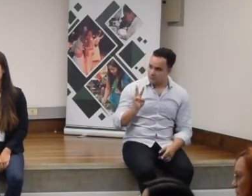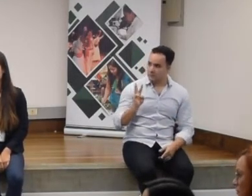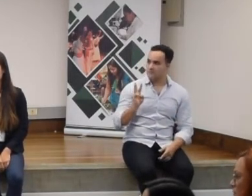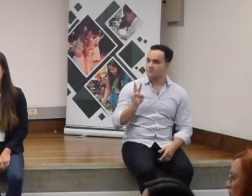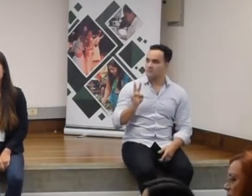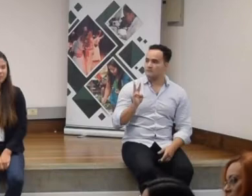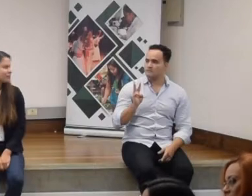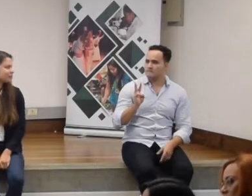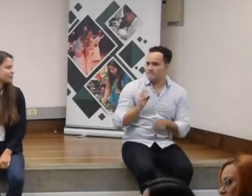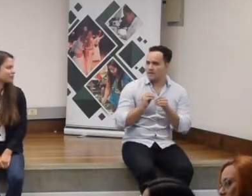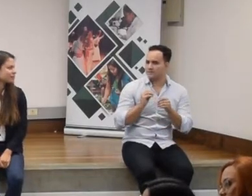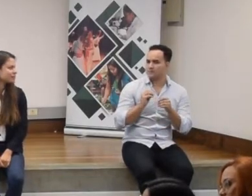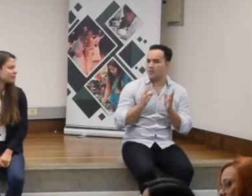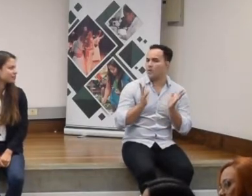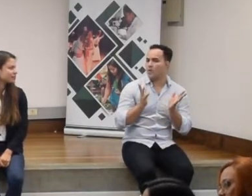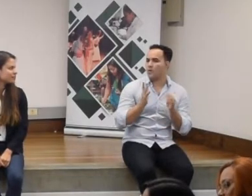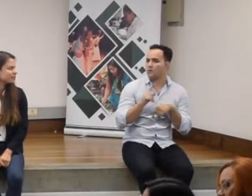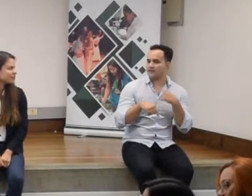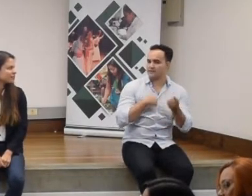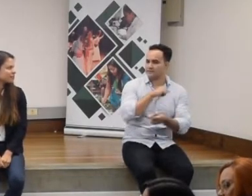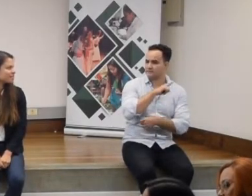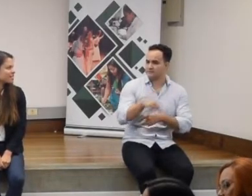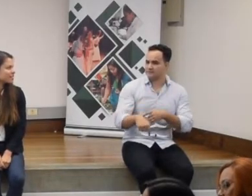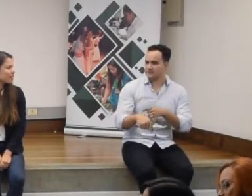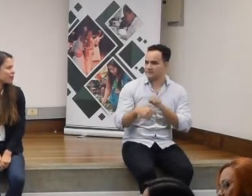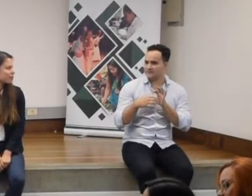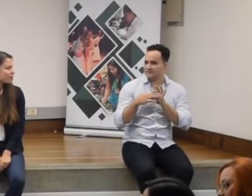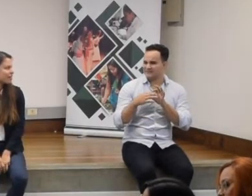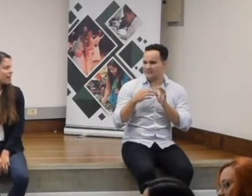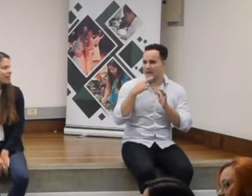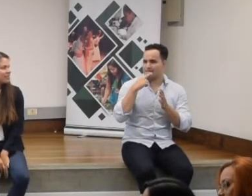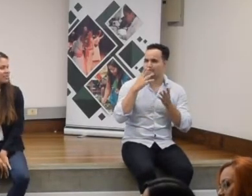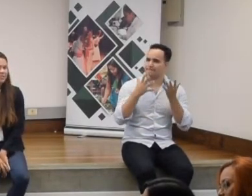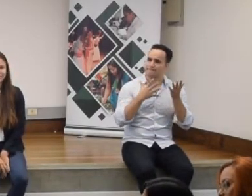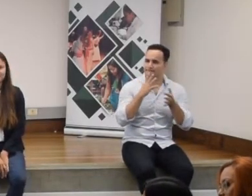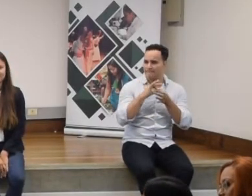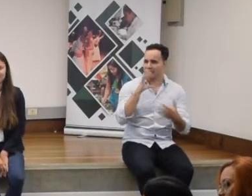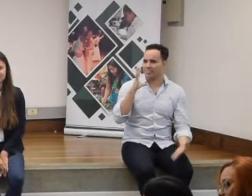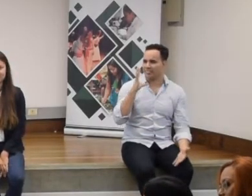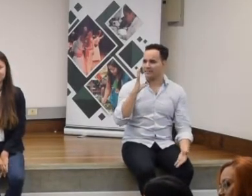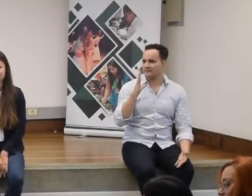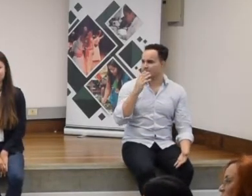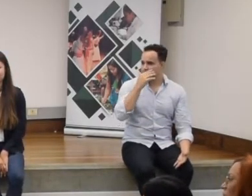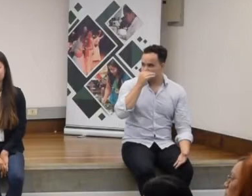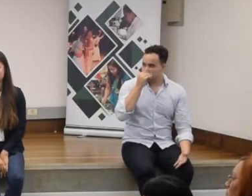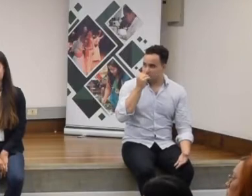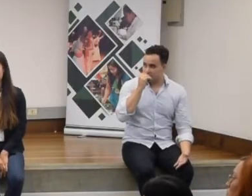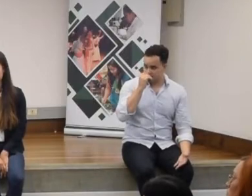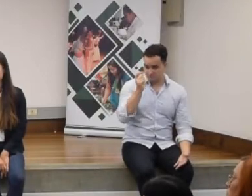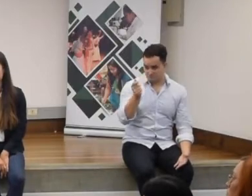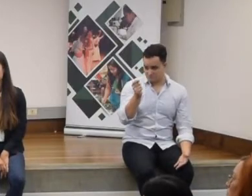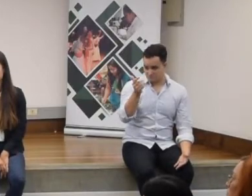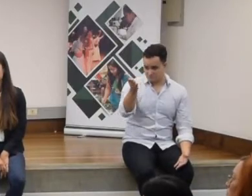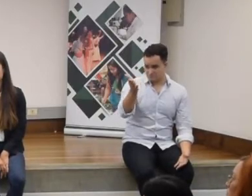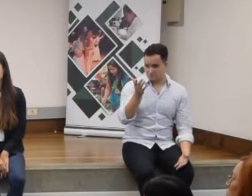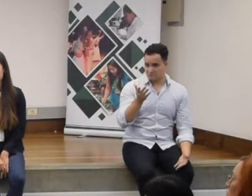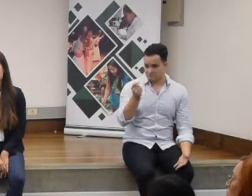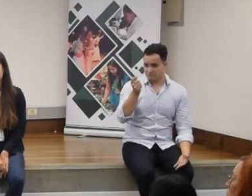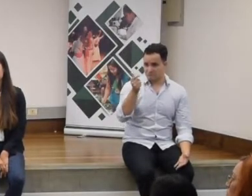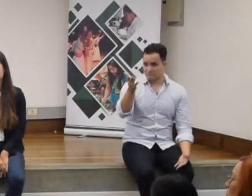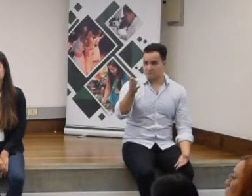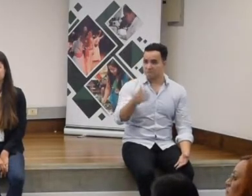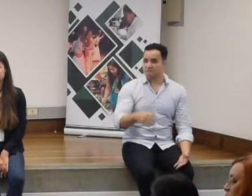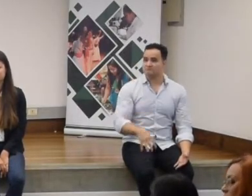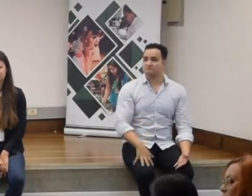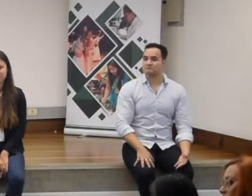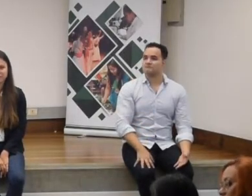conversa, o ahorita volvemos y con eso, pues sería frío, de pronto no. De pronto cerramos un momentito estas.